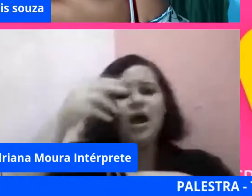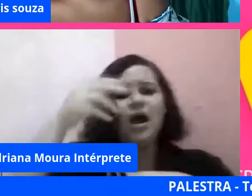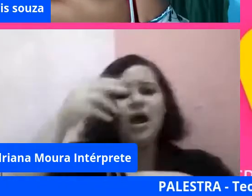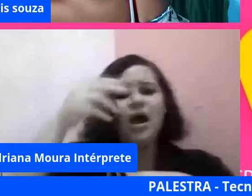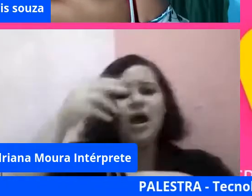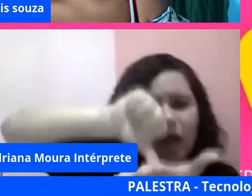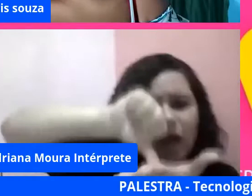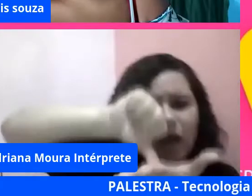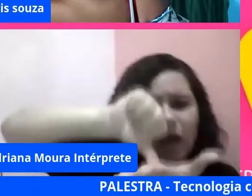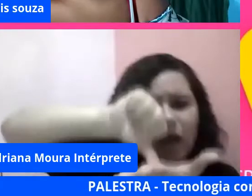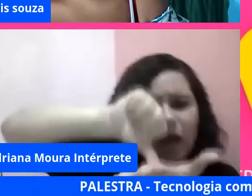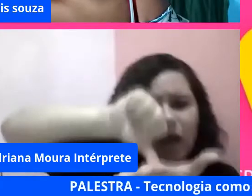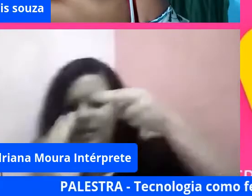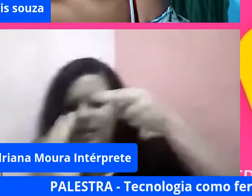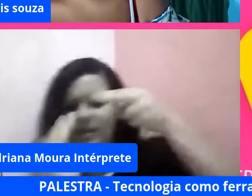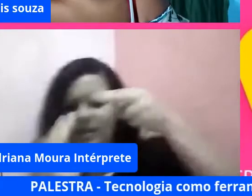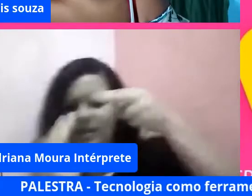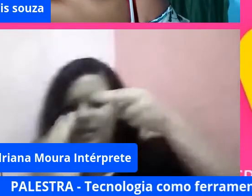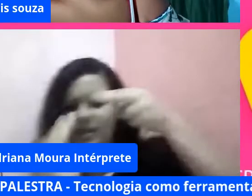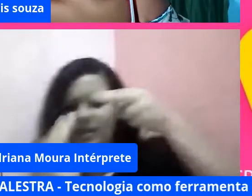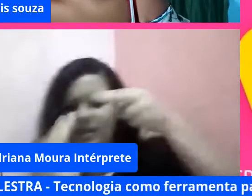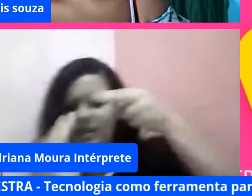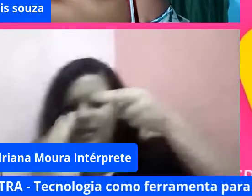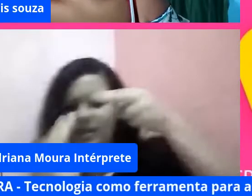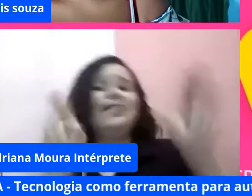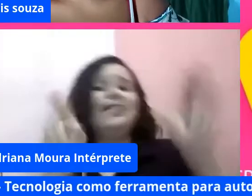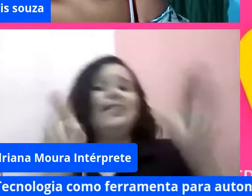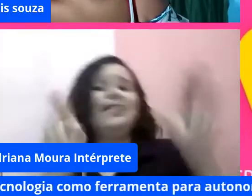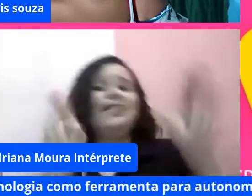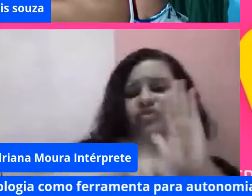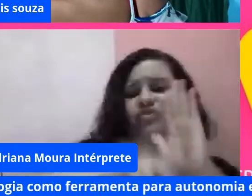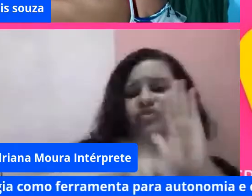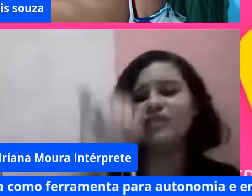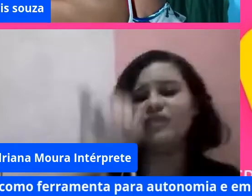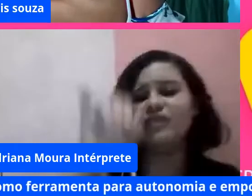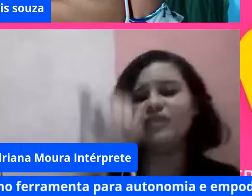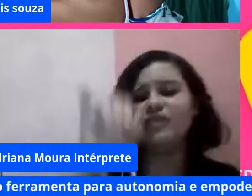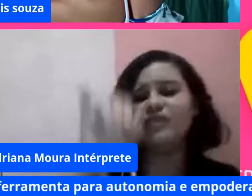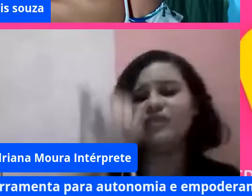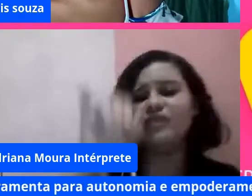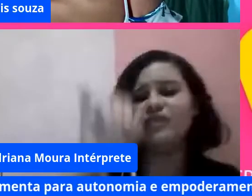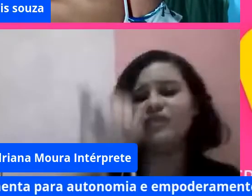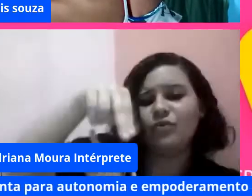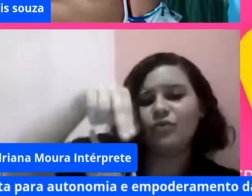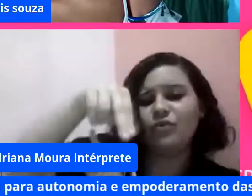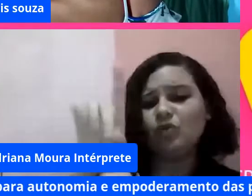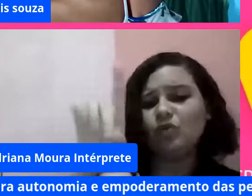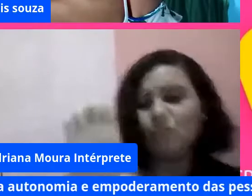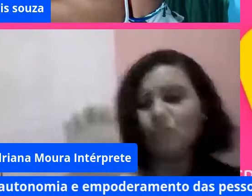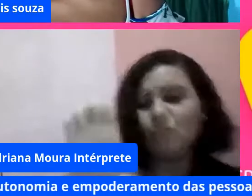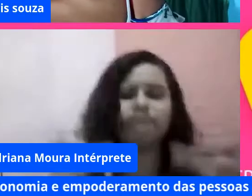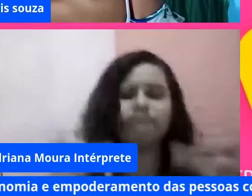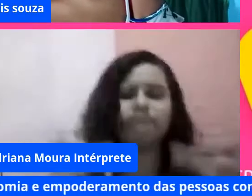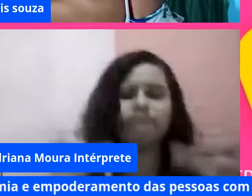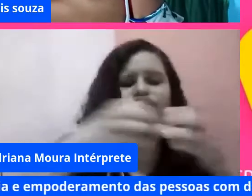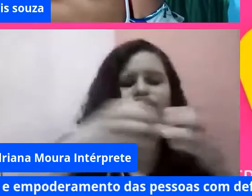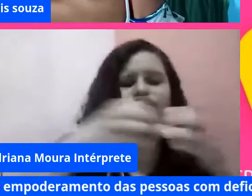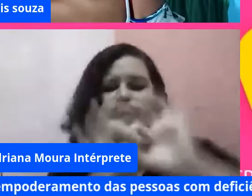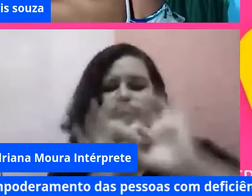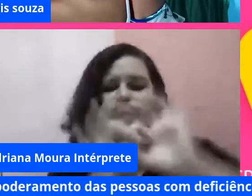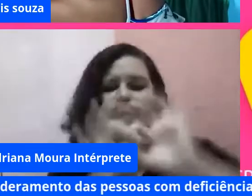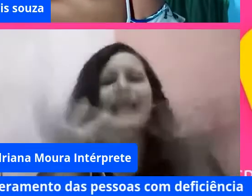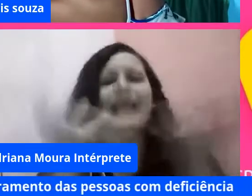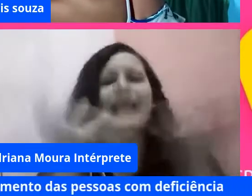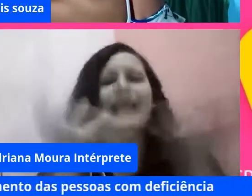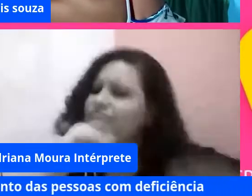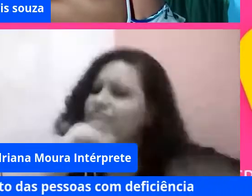os laboratórios, a gente quer desenvolver tecnologia nacional. A gente quer desenvolver tecnologias que sejam mais